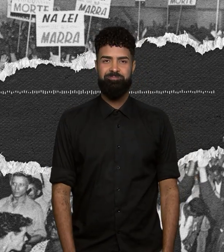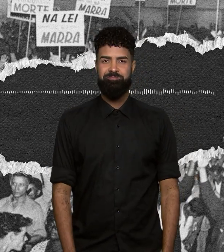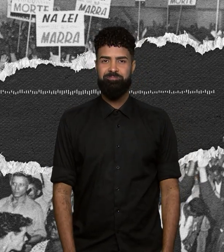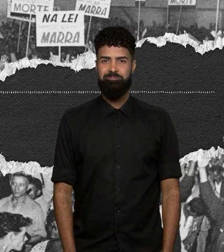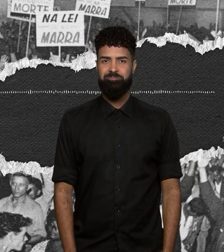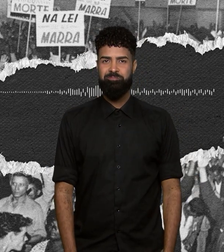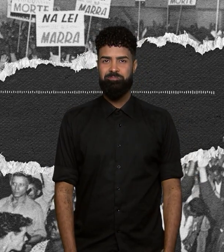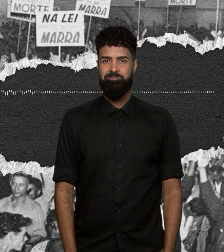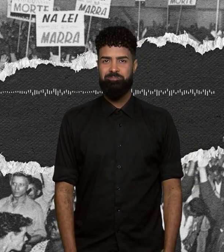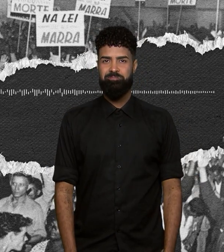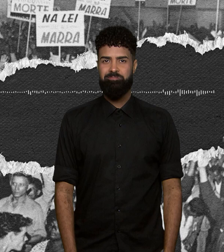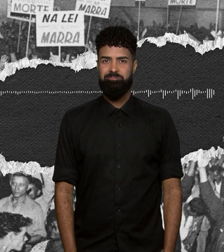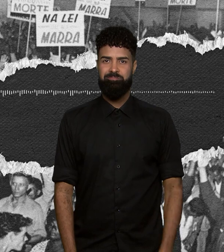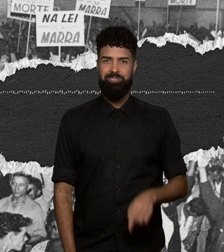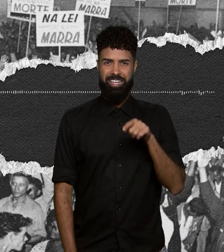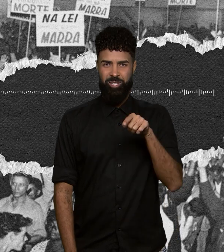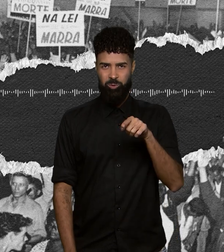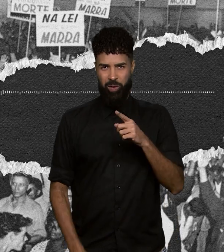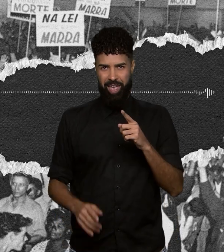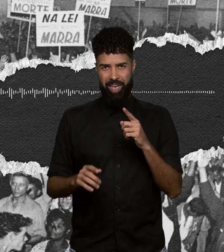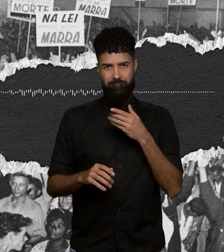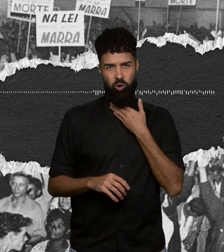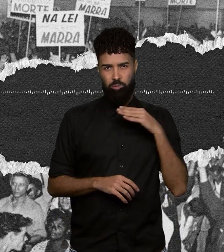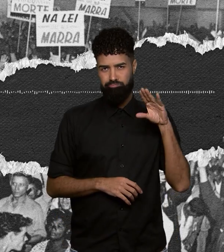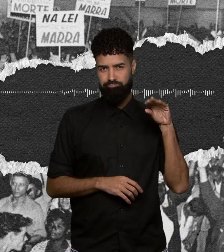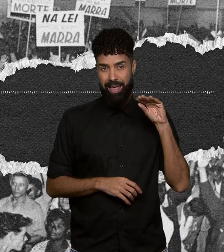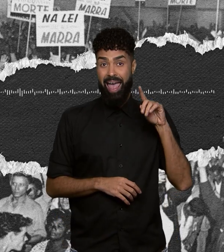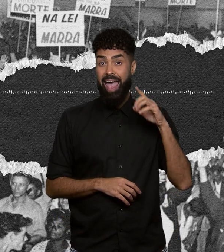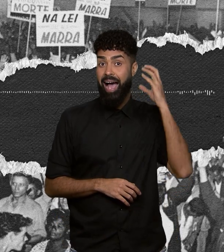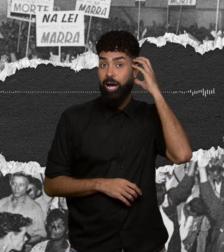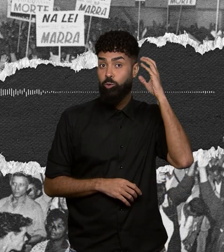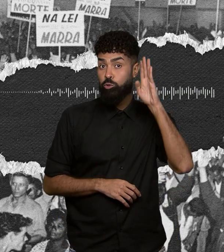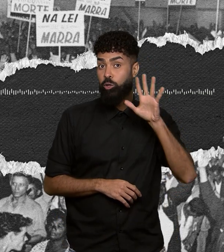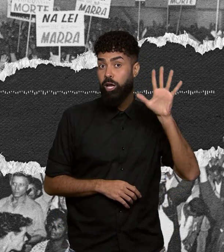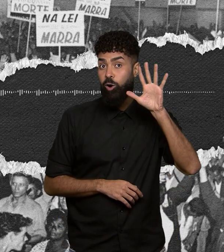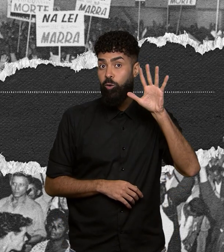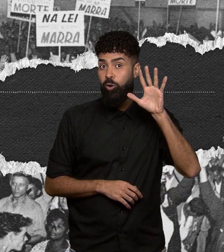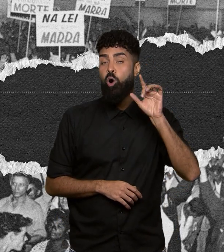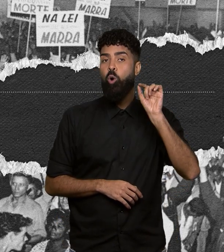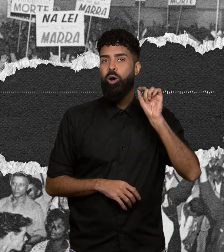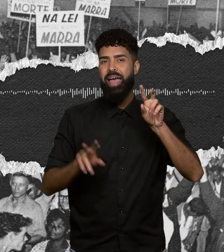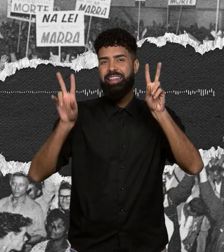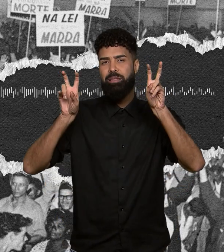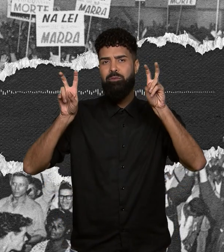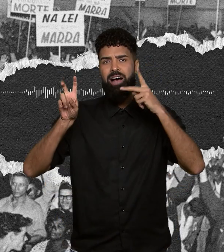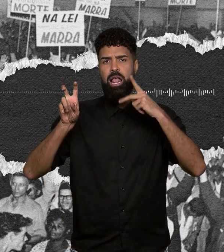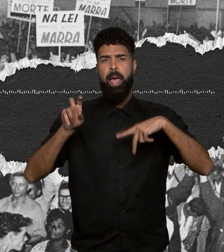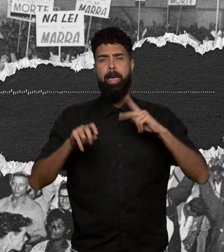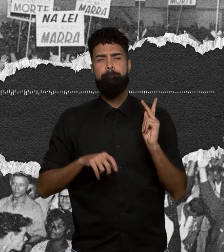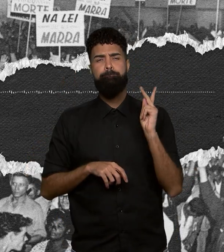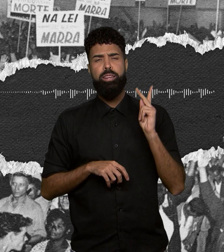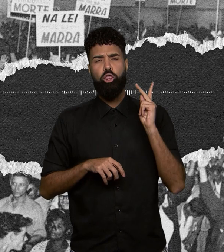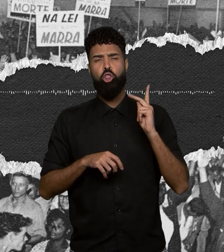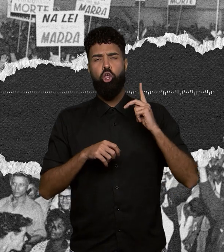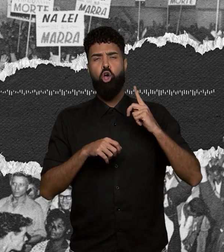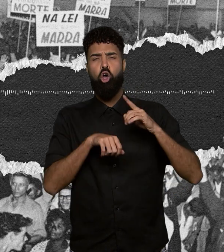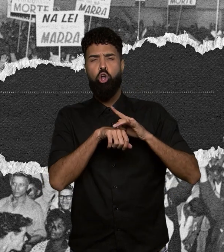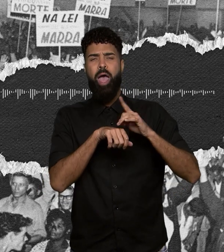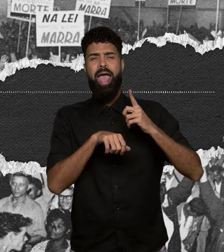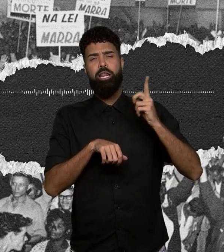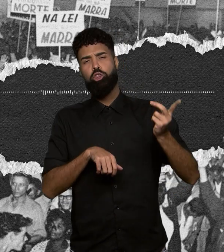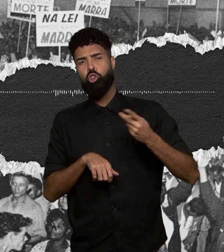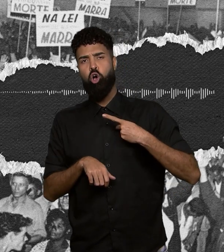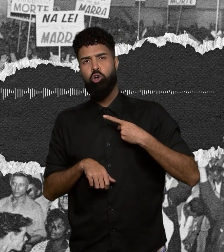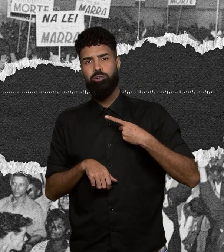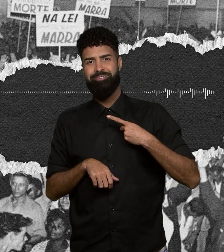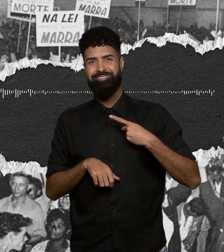contraditórios esse trecho da Rádio Nacional faz referência aos lemas do petróleo é nosso uma grande campanha que juntava governo